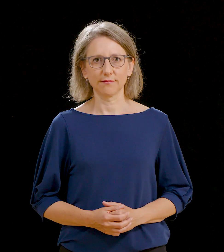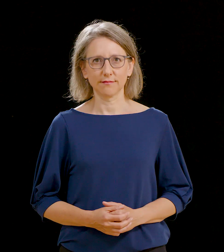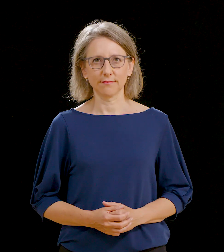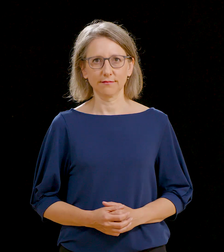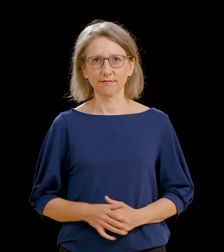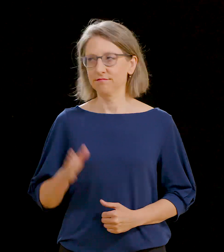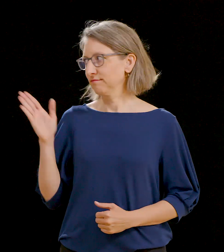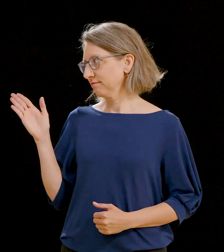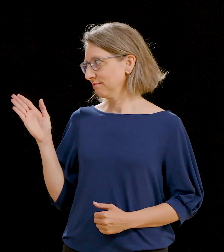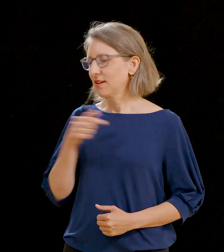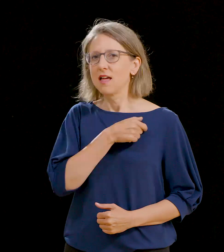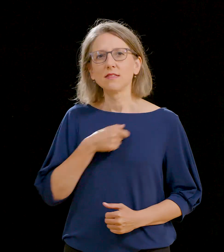Das ist Lisa Wartberg.